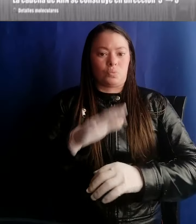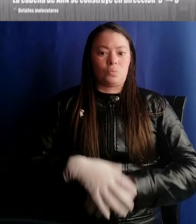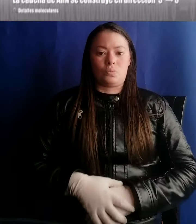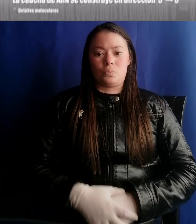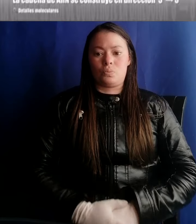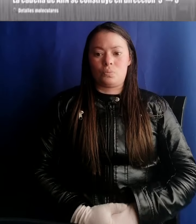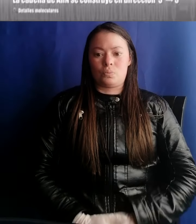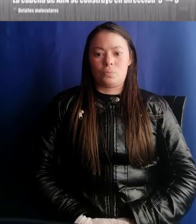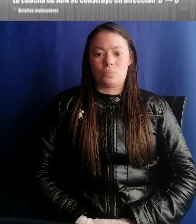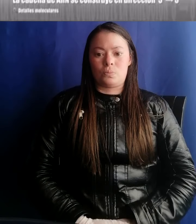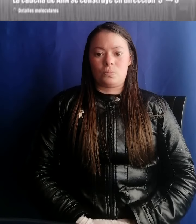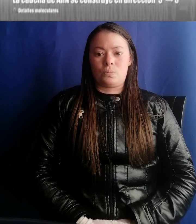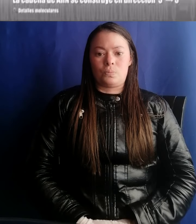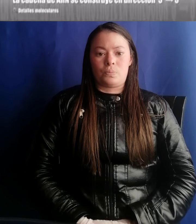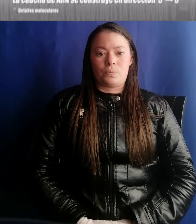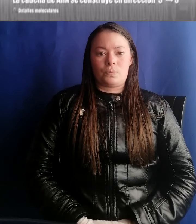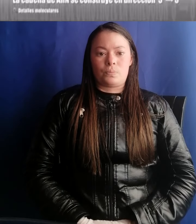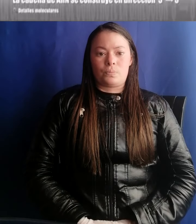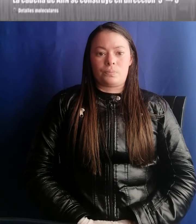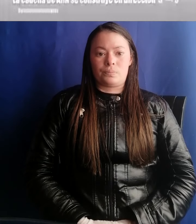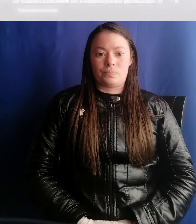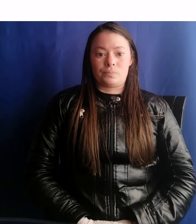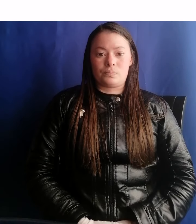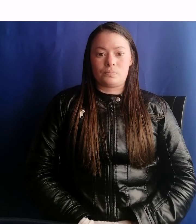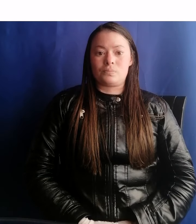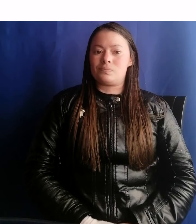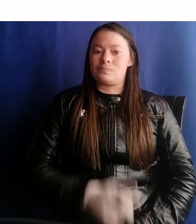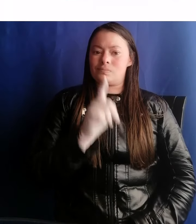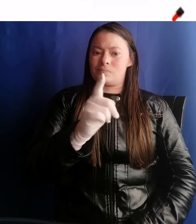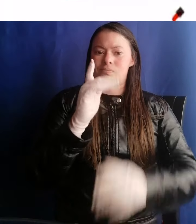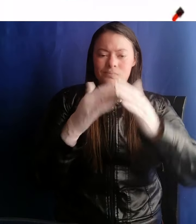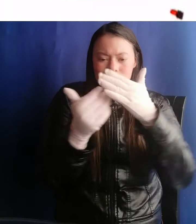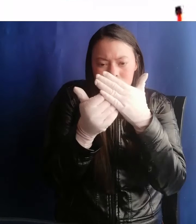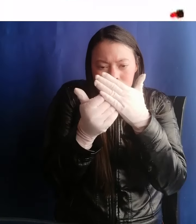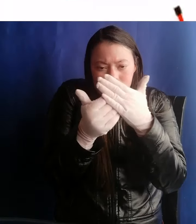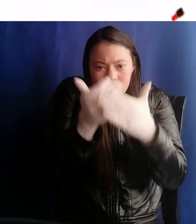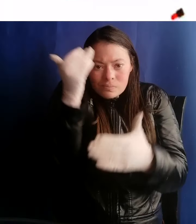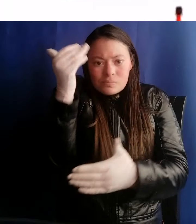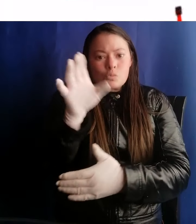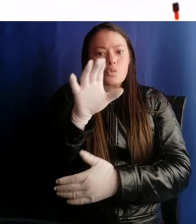que es una especie de negativo de la hebra molde de ADN.